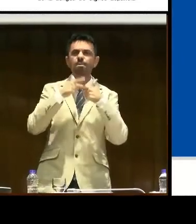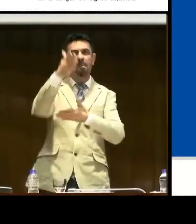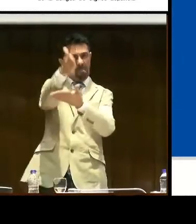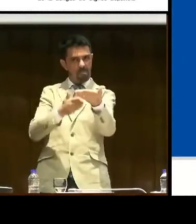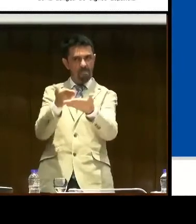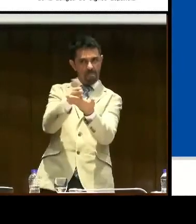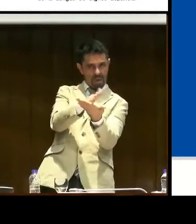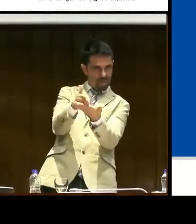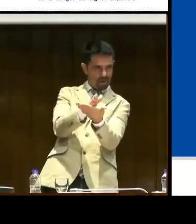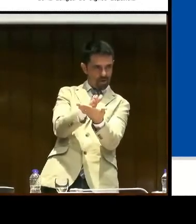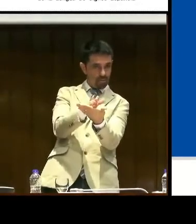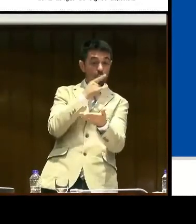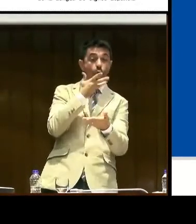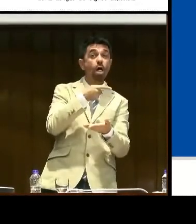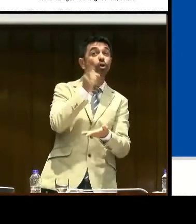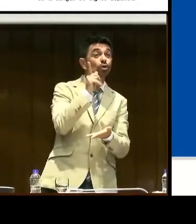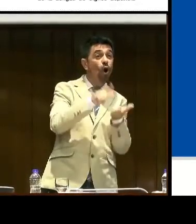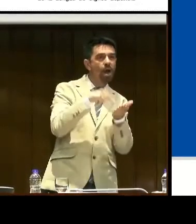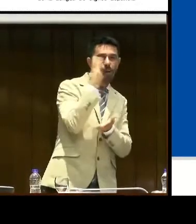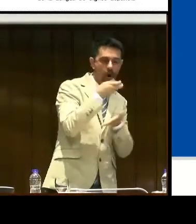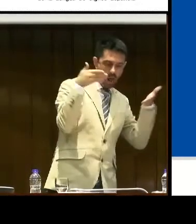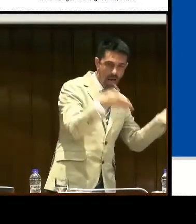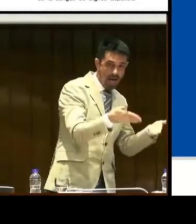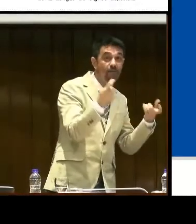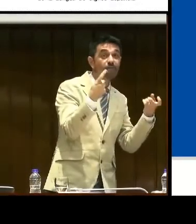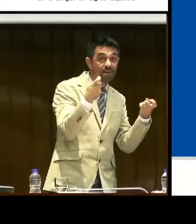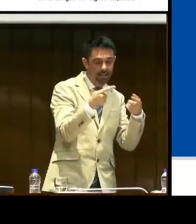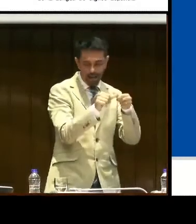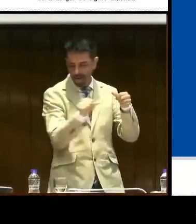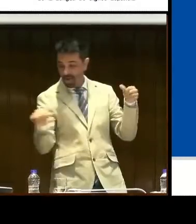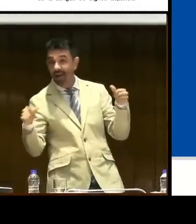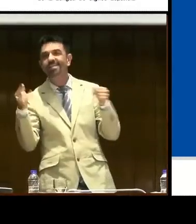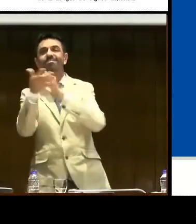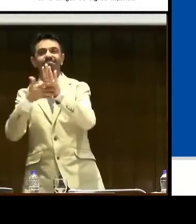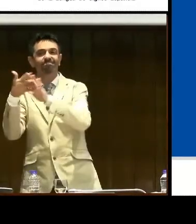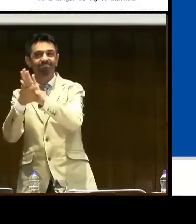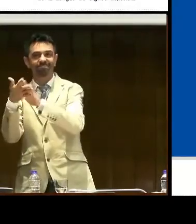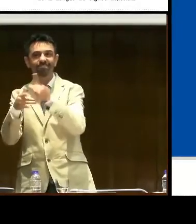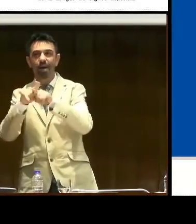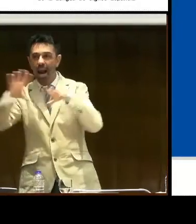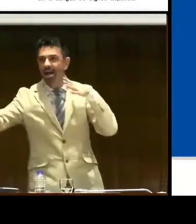desconocían esa otra modalidad de lengua que se da en todo el mundo, las lenguas de signos.